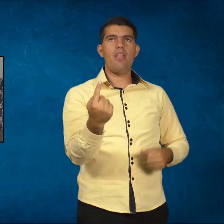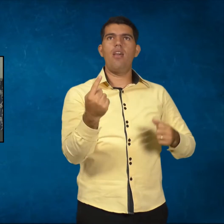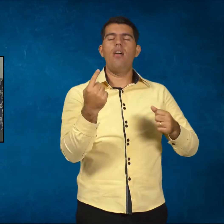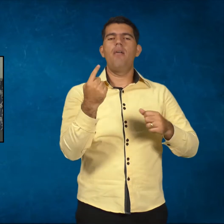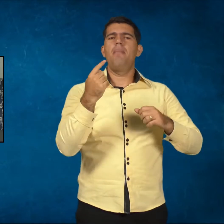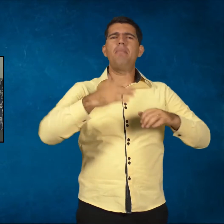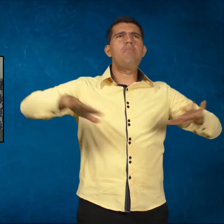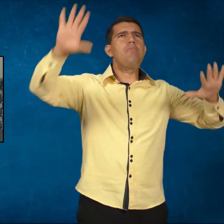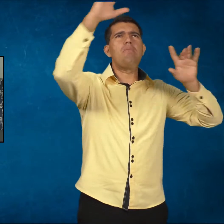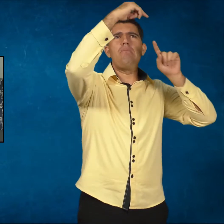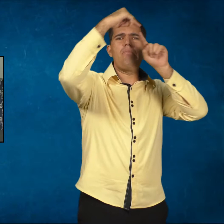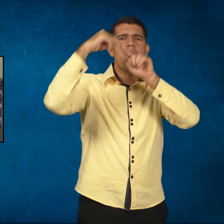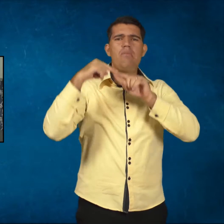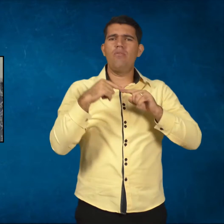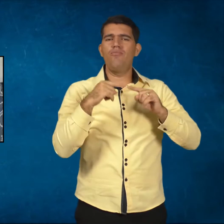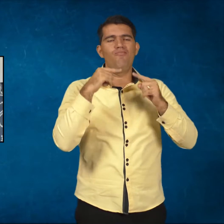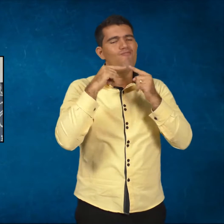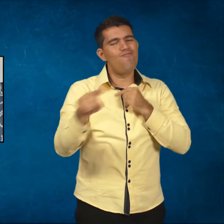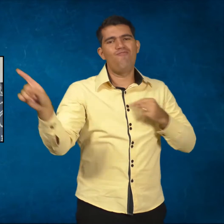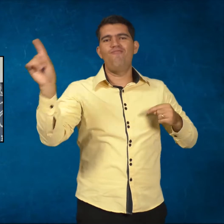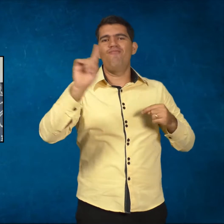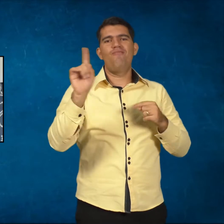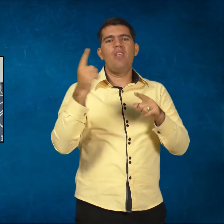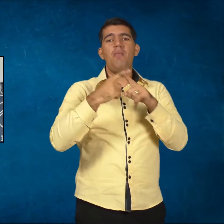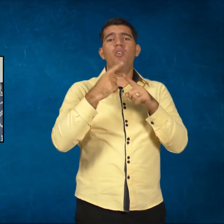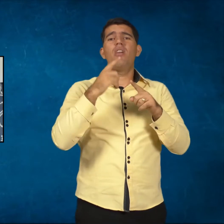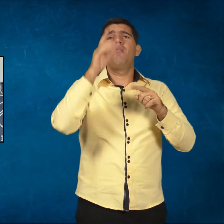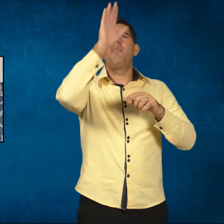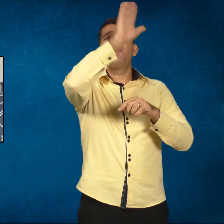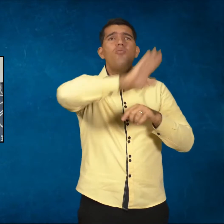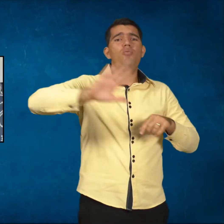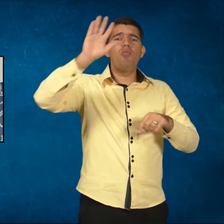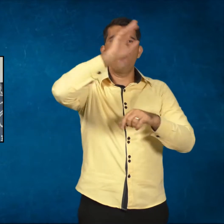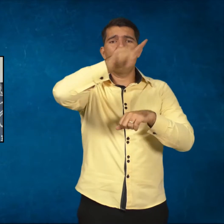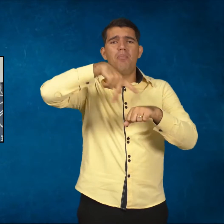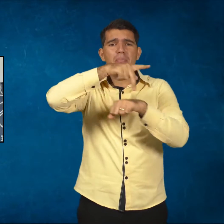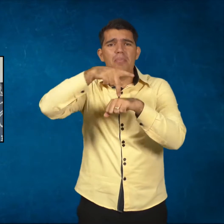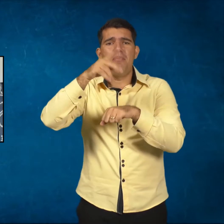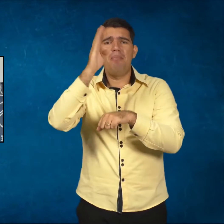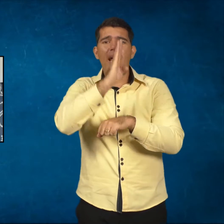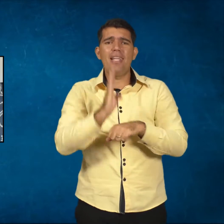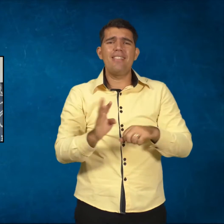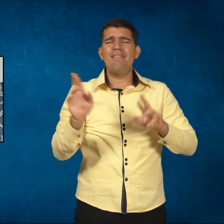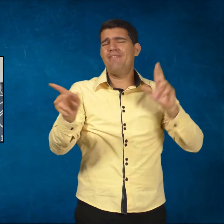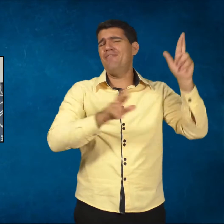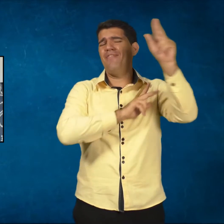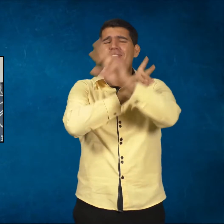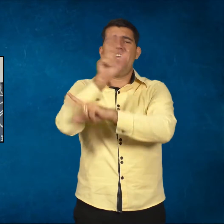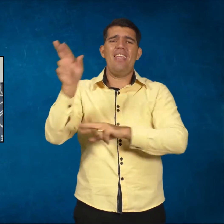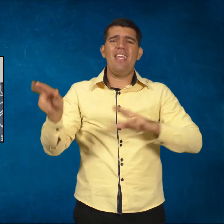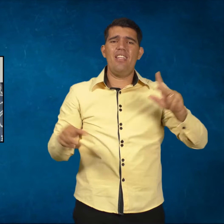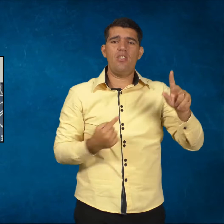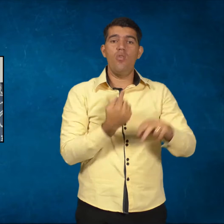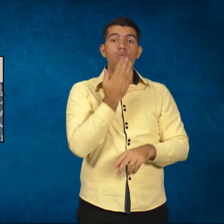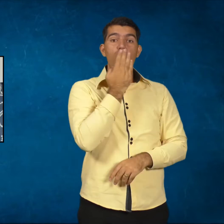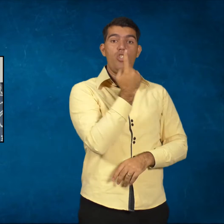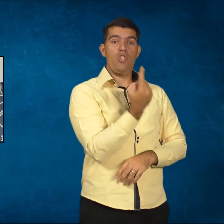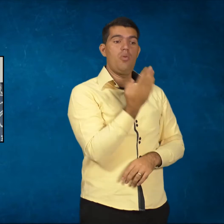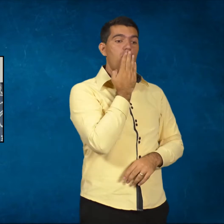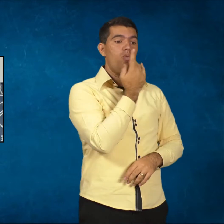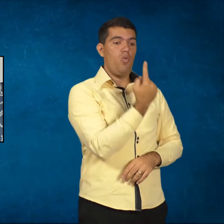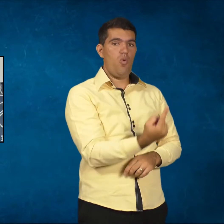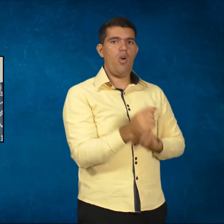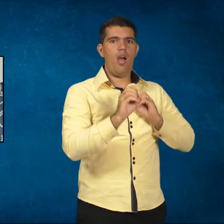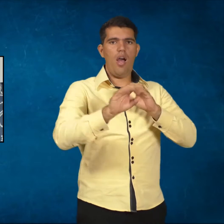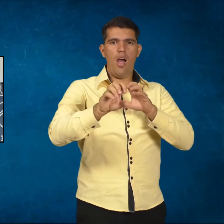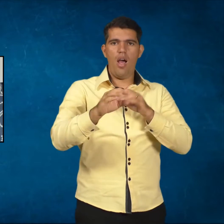tão diferente, não podia dar certo. Uma única forma de ofertar o AEE não é uma boa